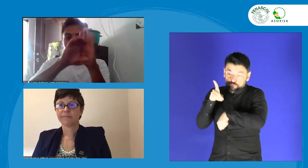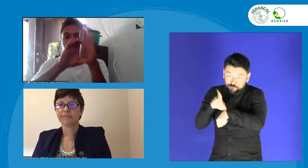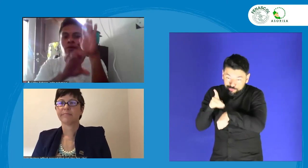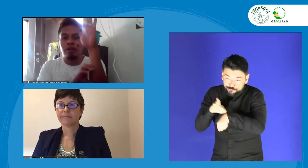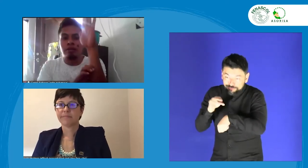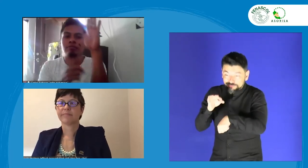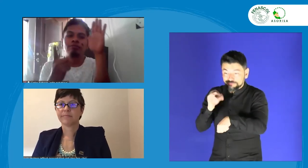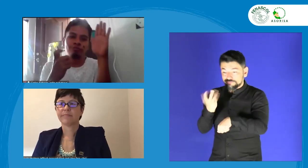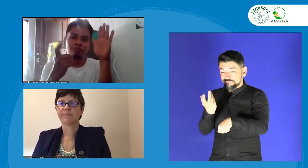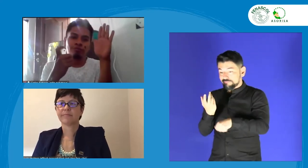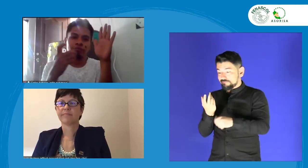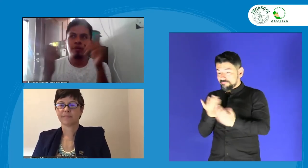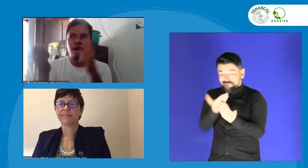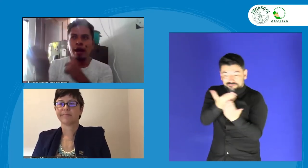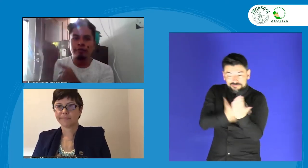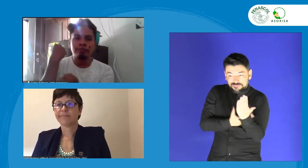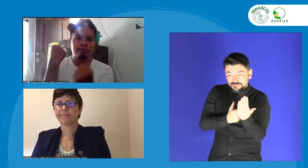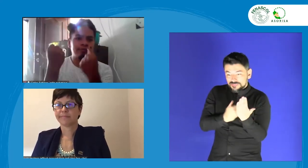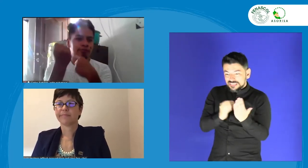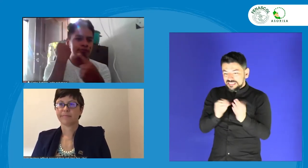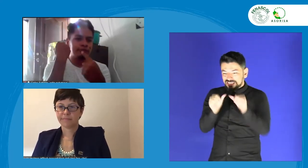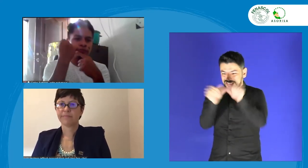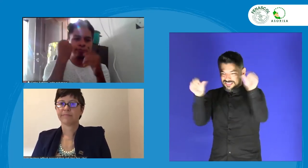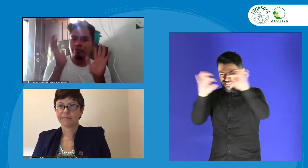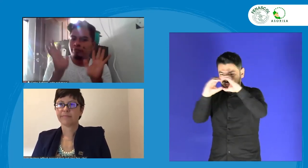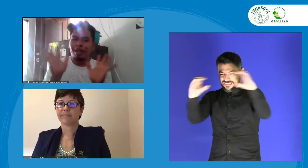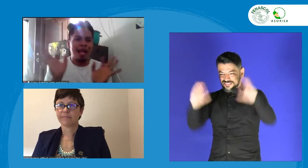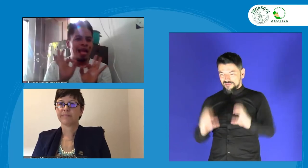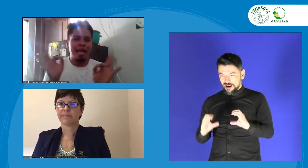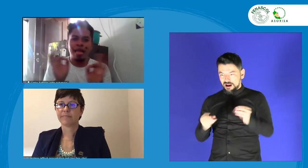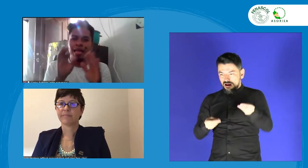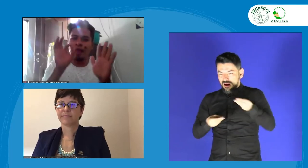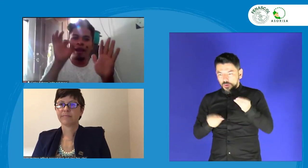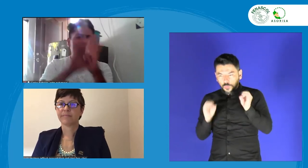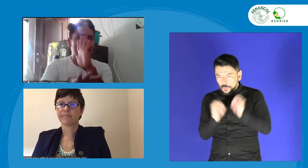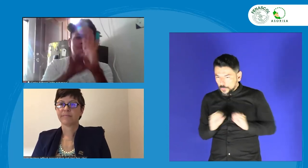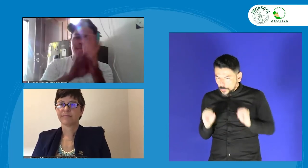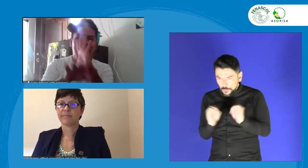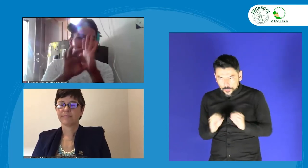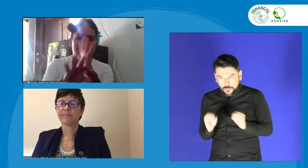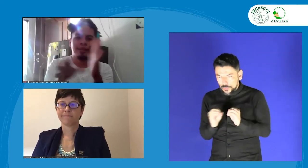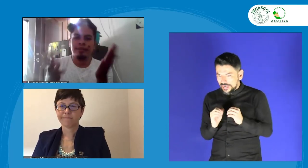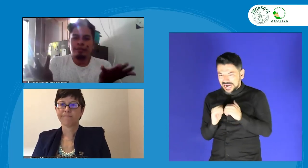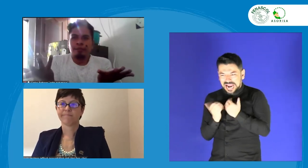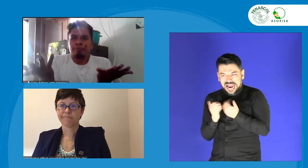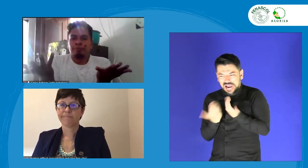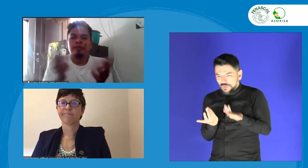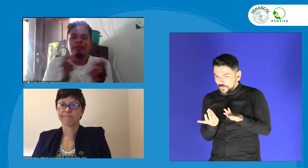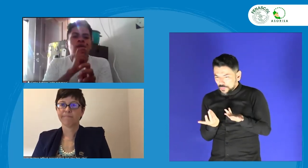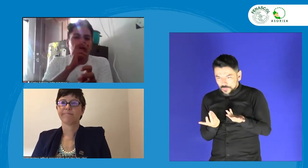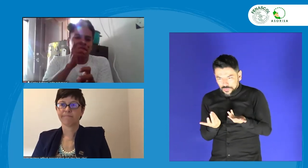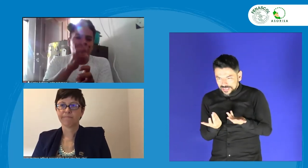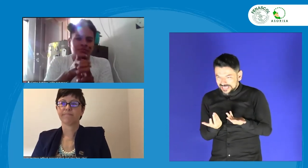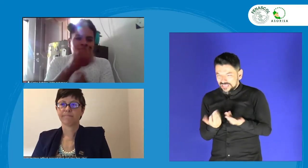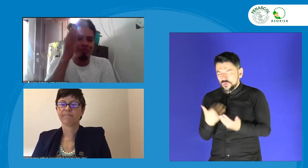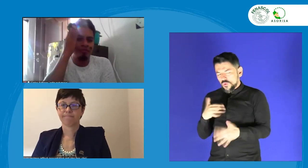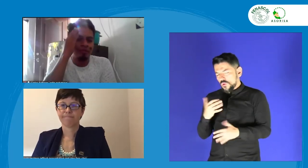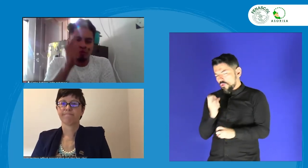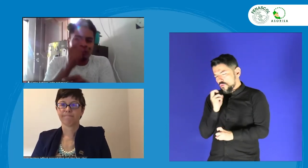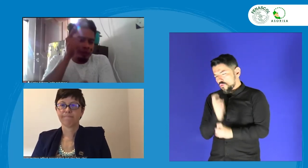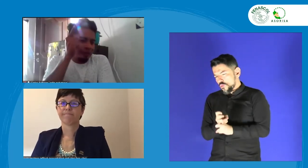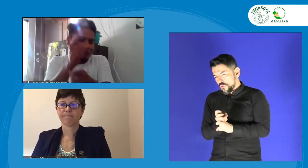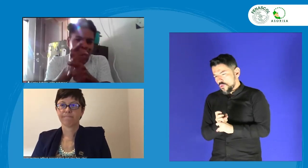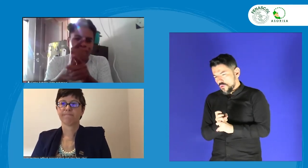El sistema de salud, el certificado de discapacidad, no lo tenemos. Entonces,